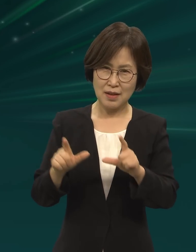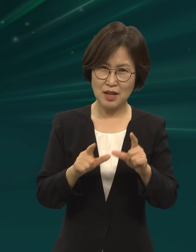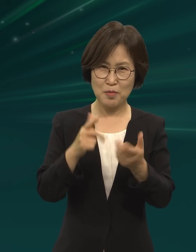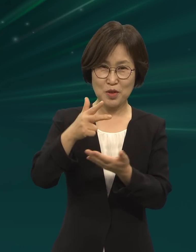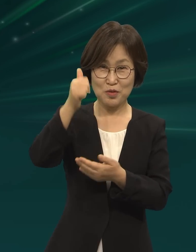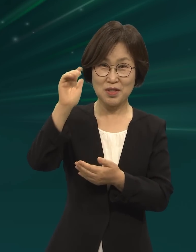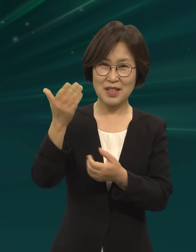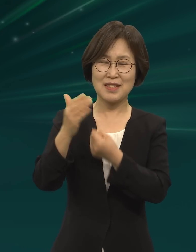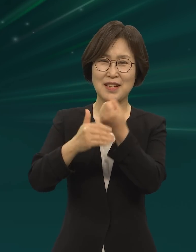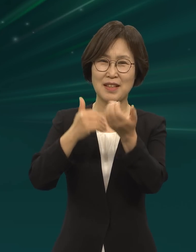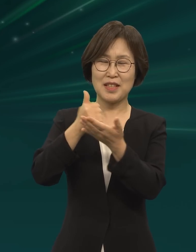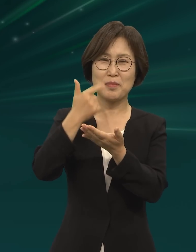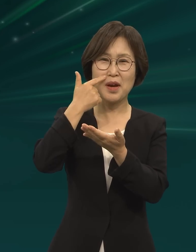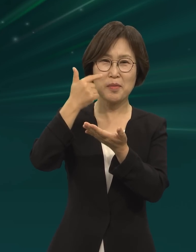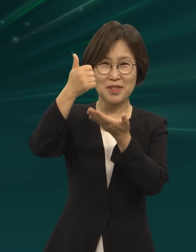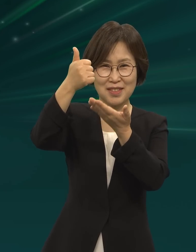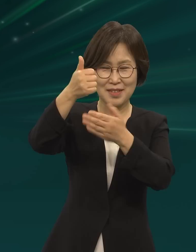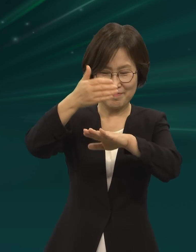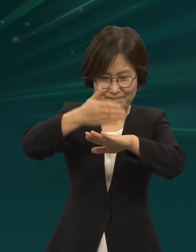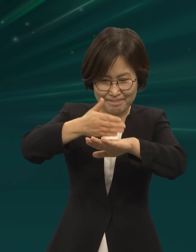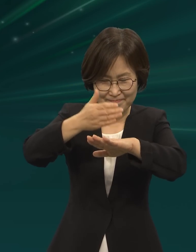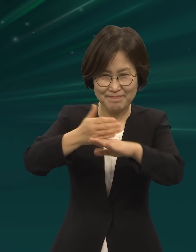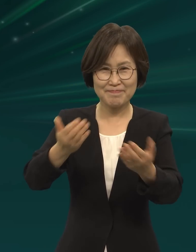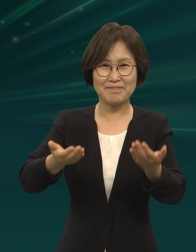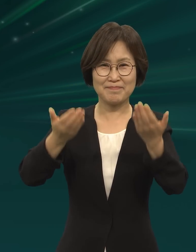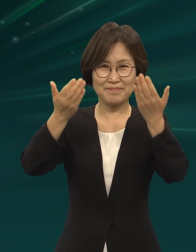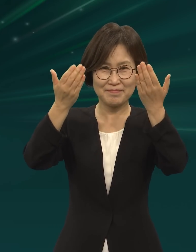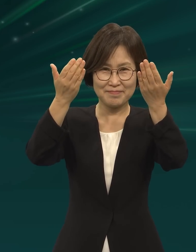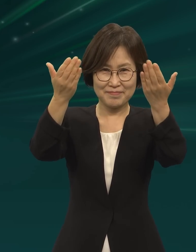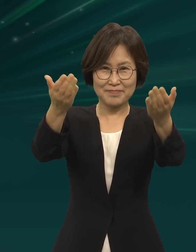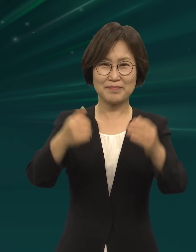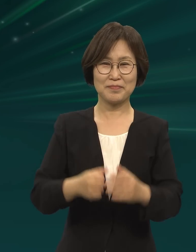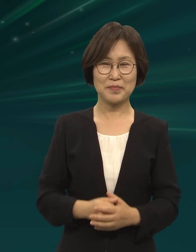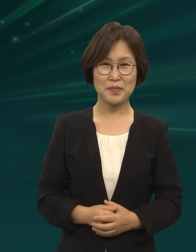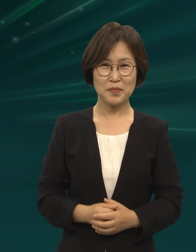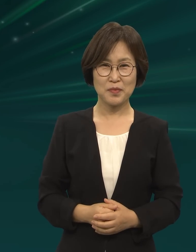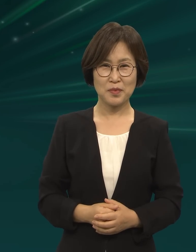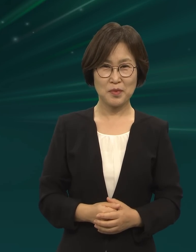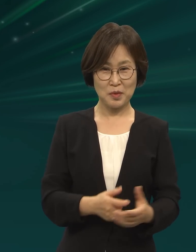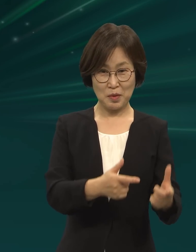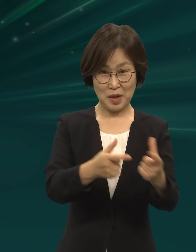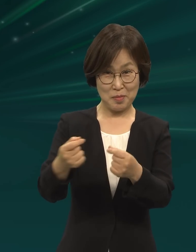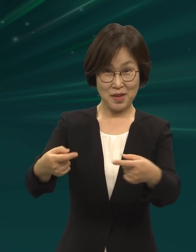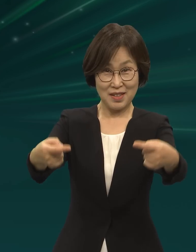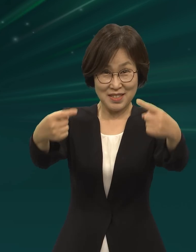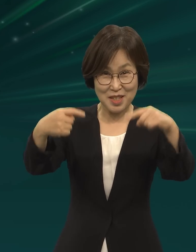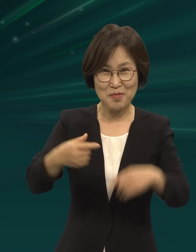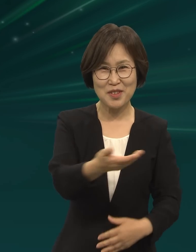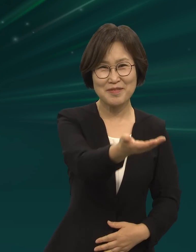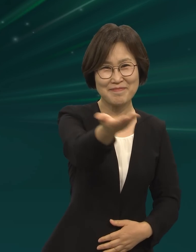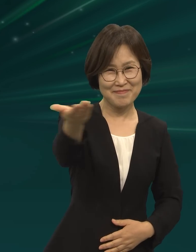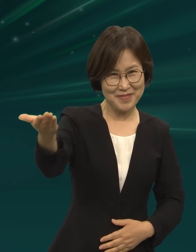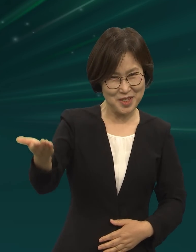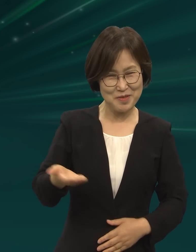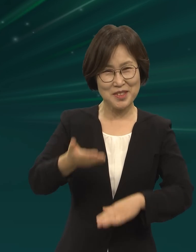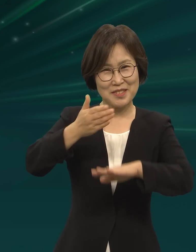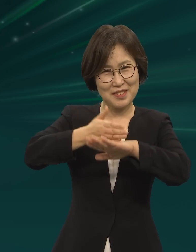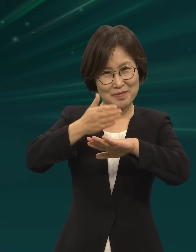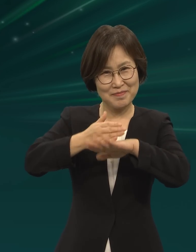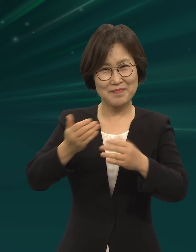아버지께 제일 먼저 감사드리고, 그리고 이렇게 함께 참여하신 모든 분들께 또